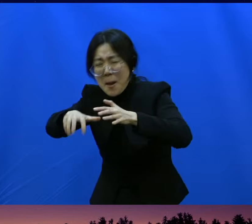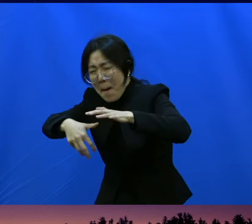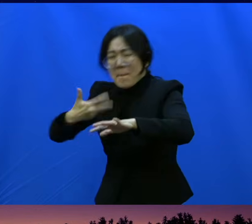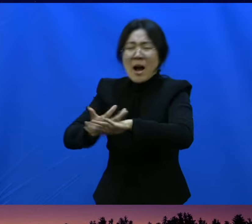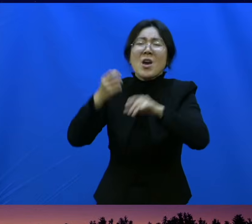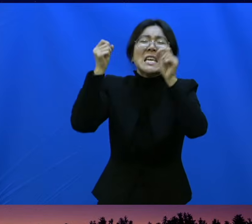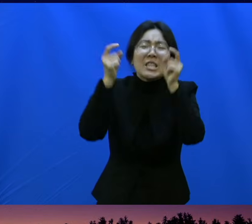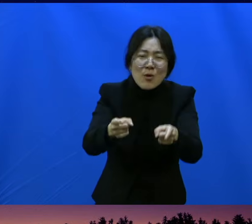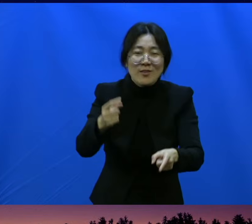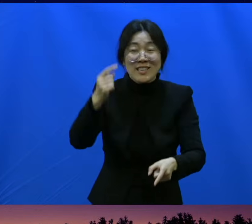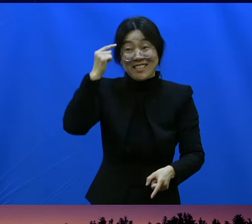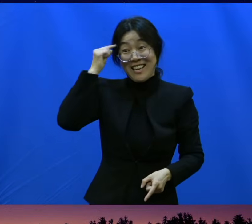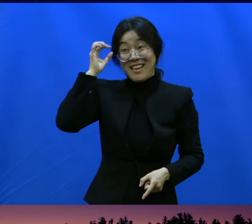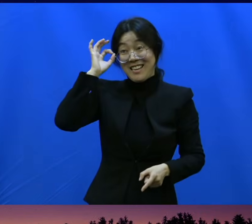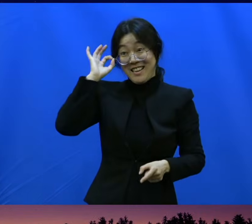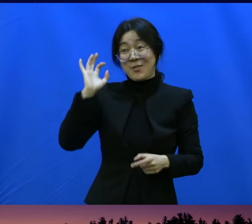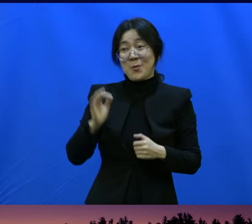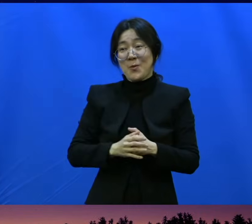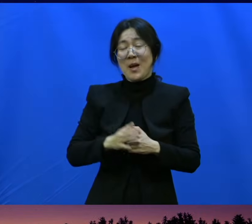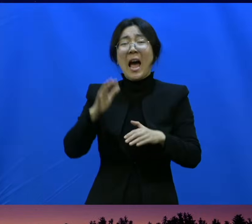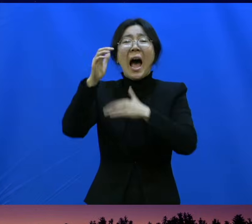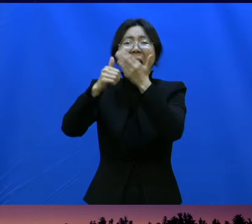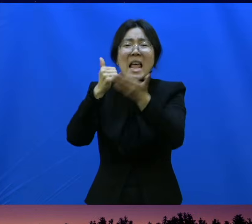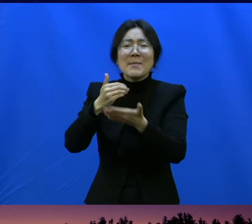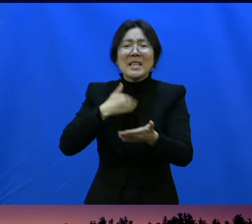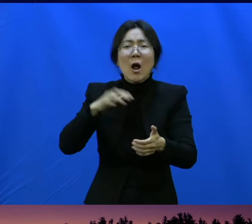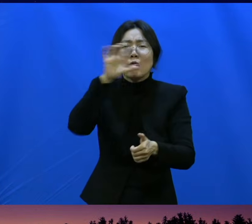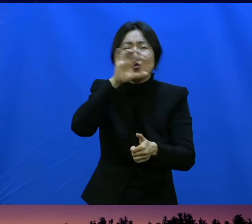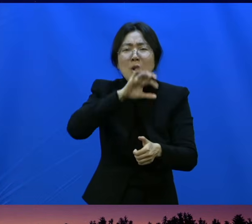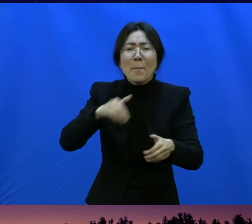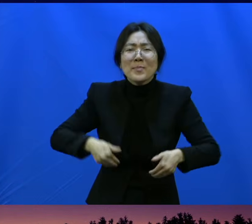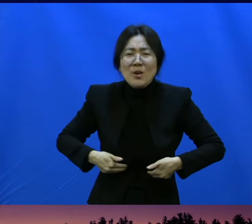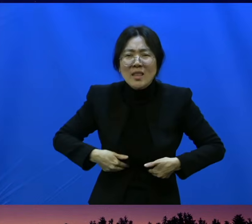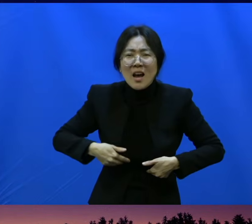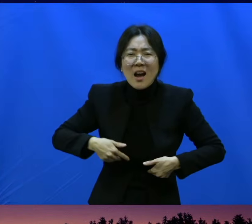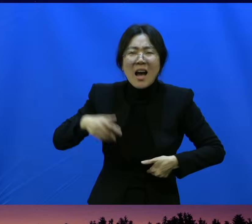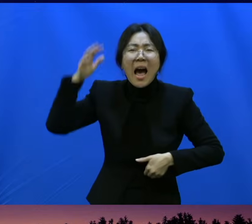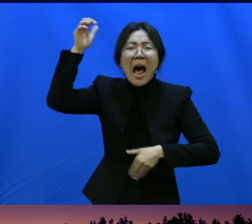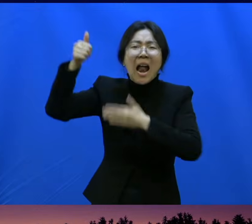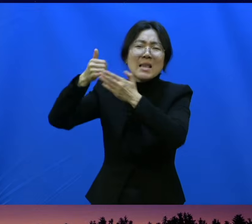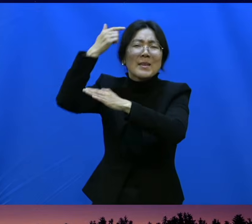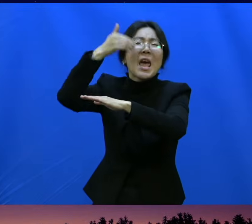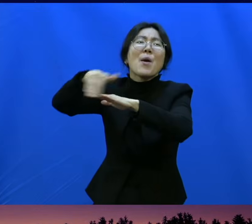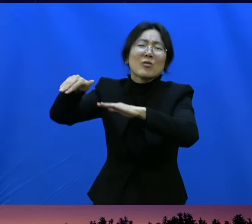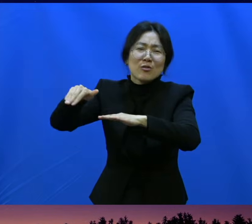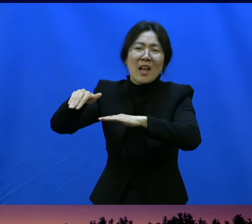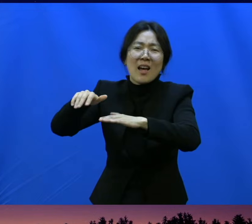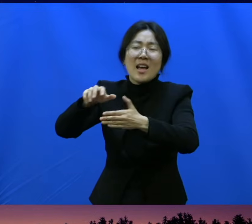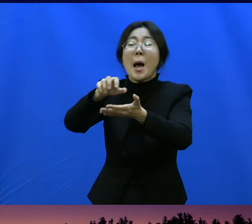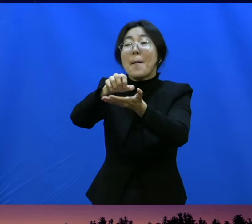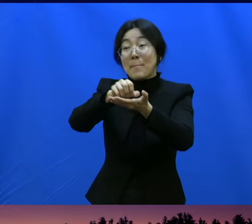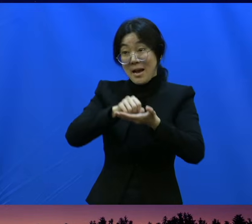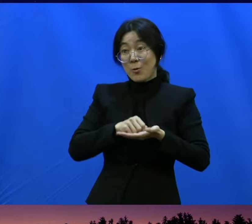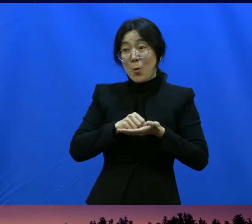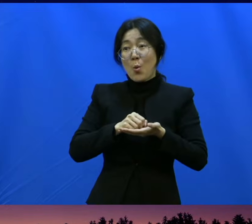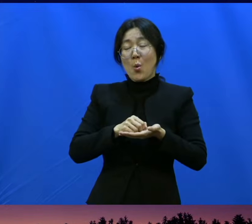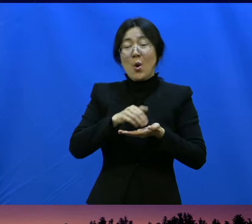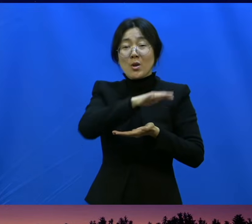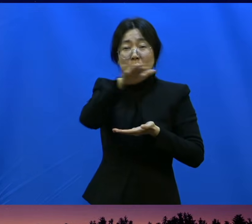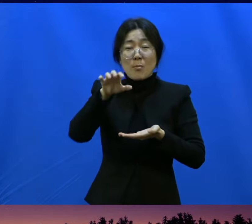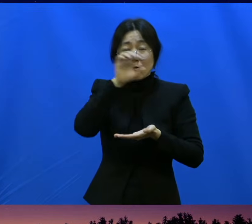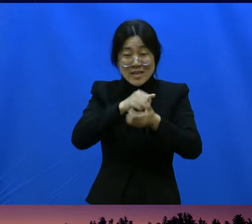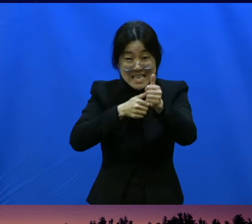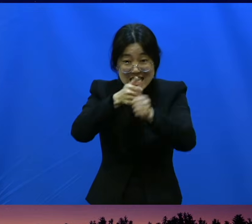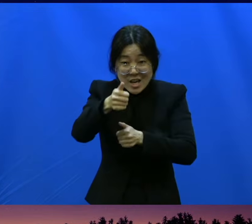순간을 통하여 우리를 훈련시키고자 하시는 하나님의 뜻을 그대로 받아들이고 축복으로 바꿔놓는 이 역사가 여러분들